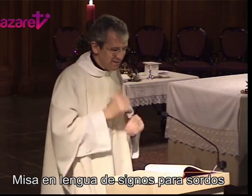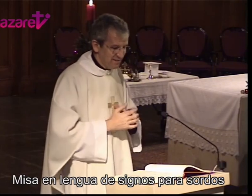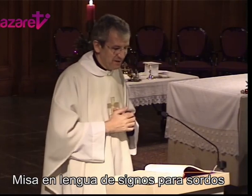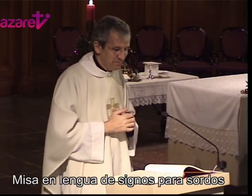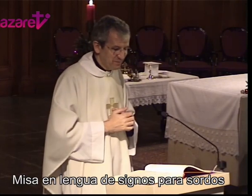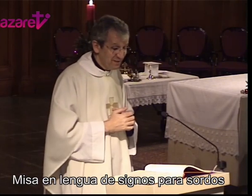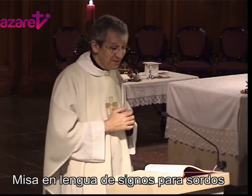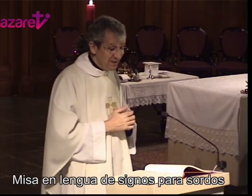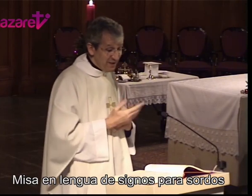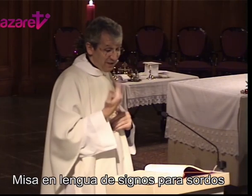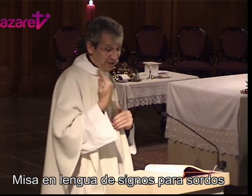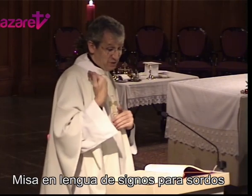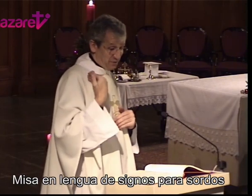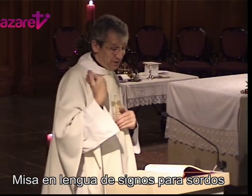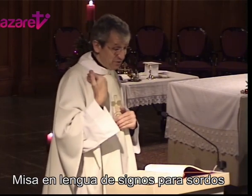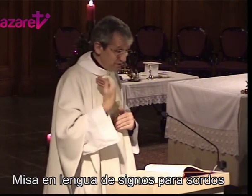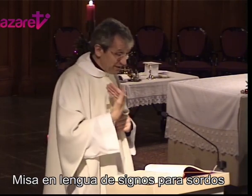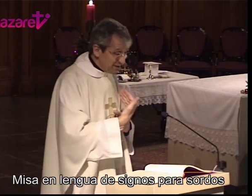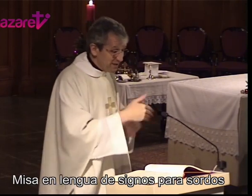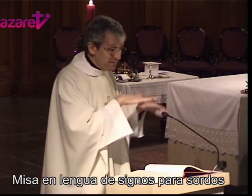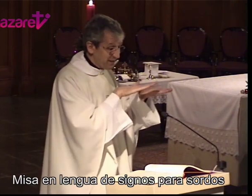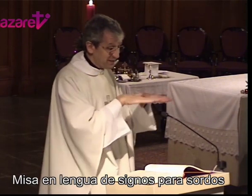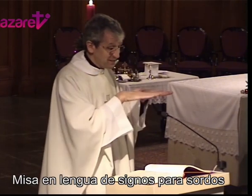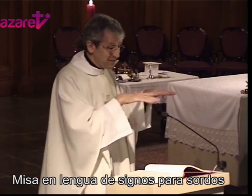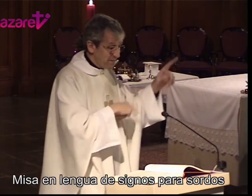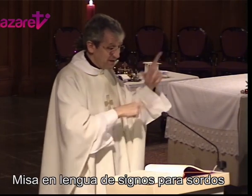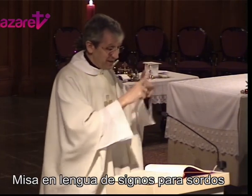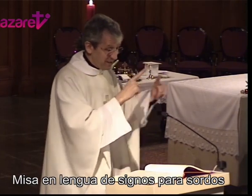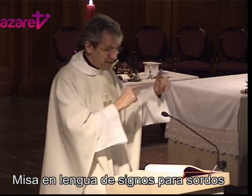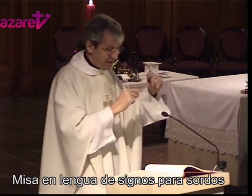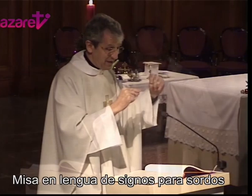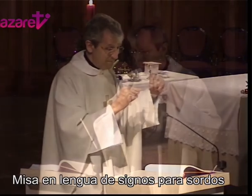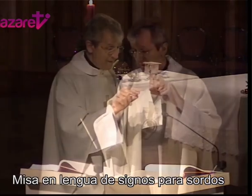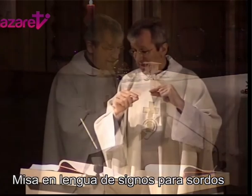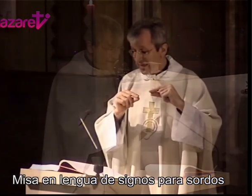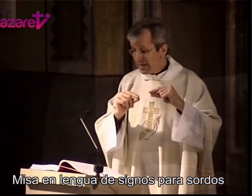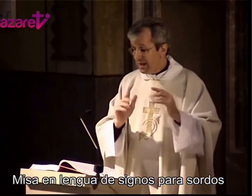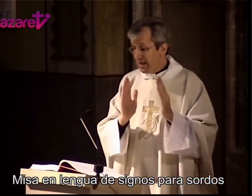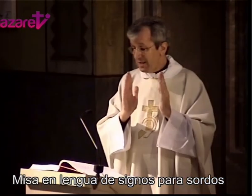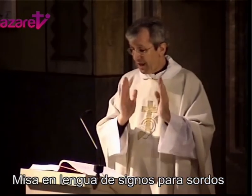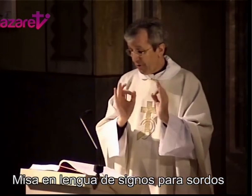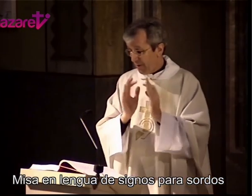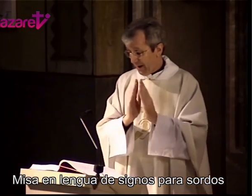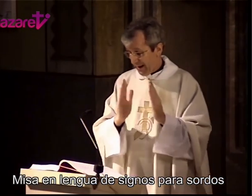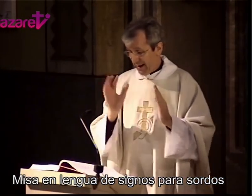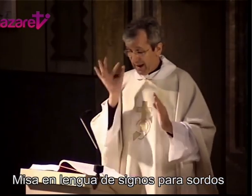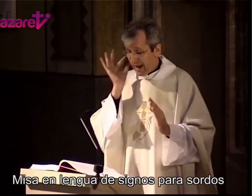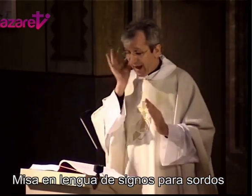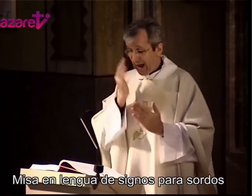encinta. Y sucedió que mientras estaban allí, llegó